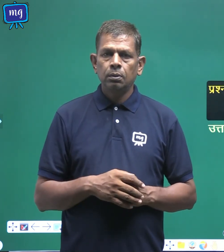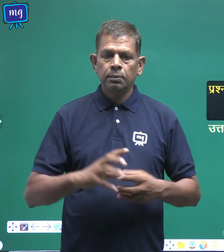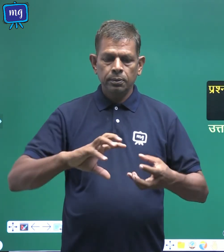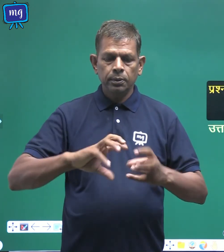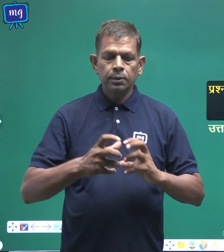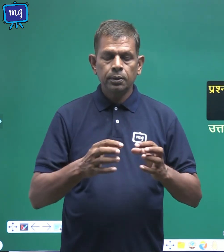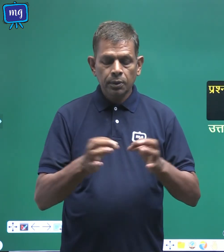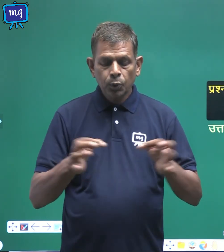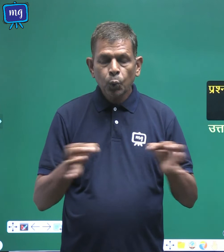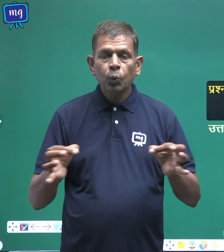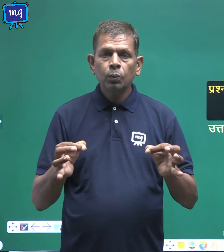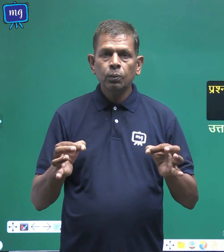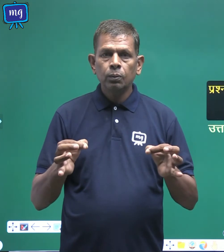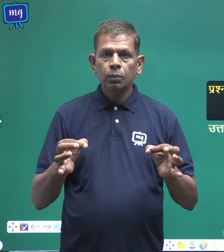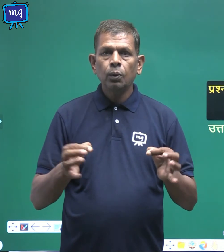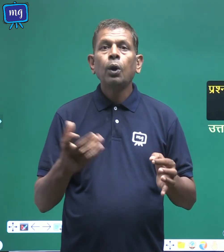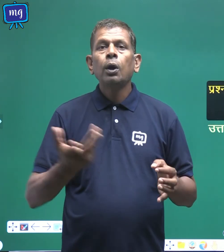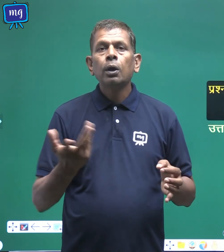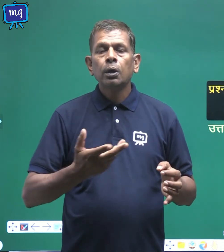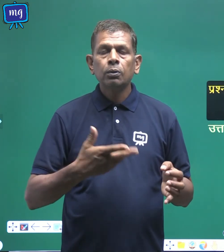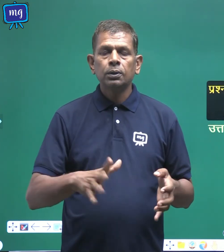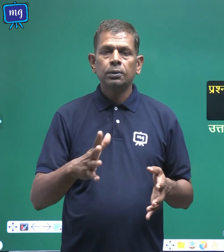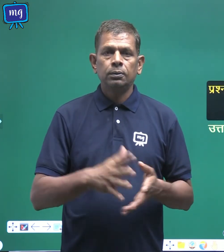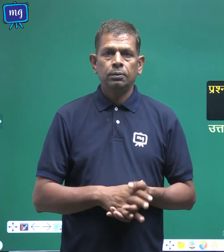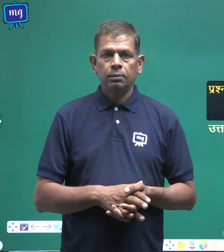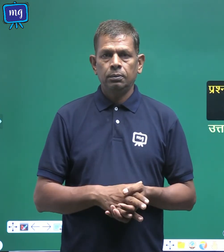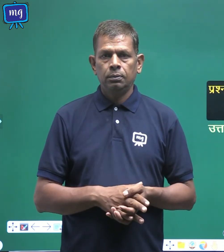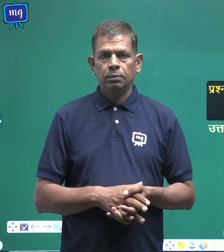संश्लिष्ट तंतु क्या होते हैं?